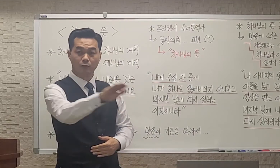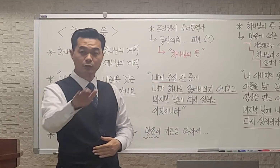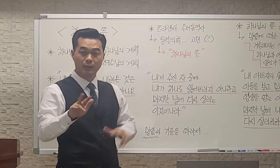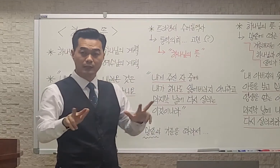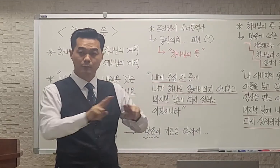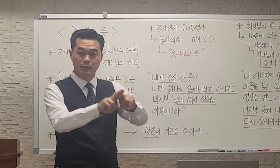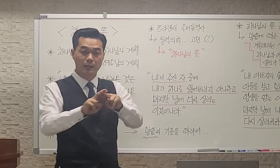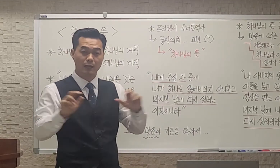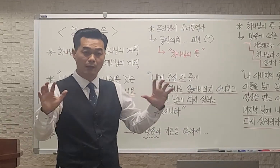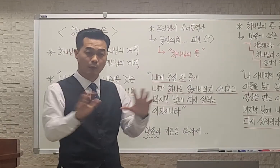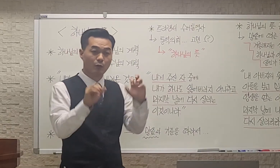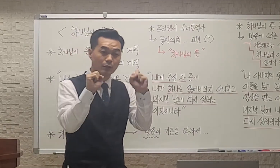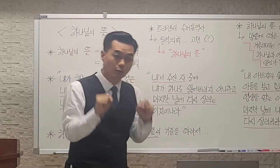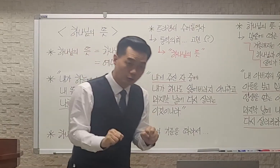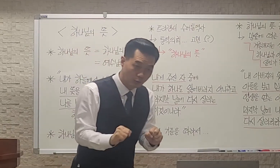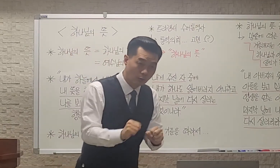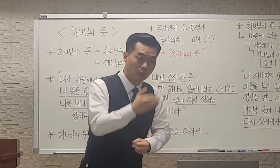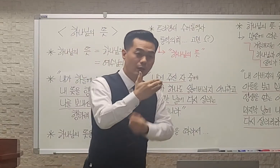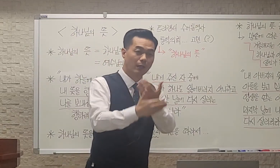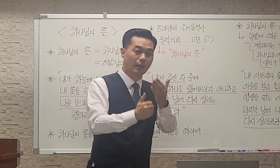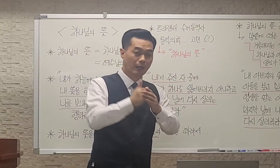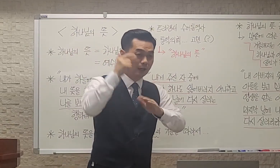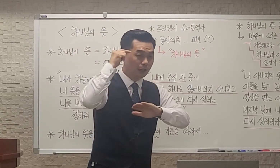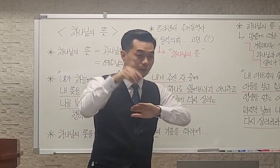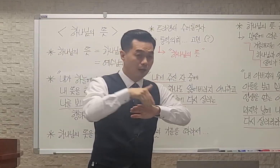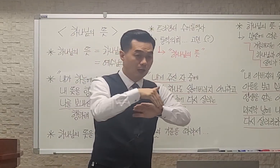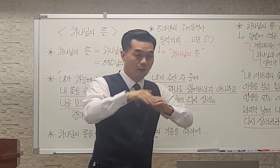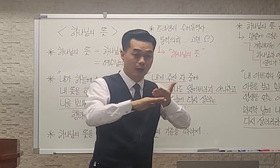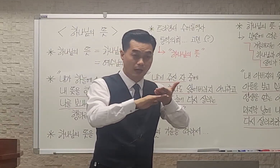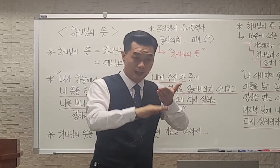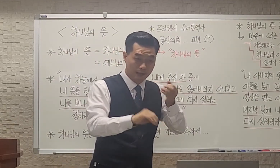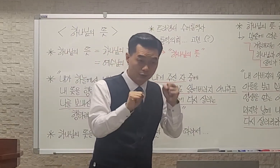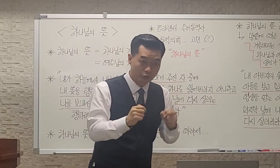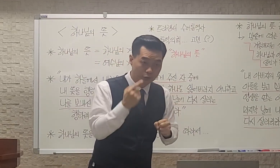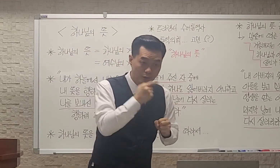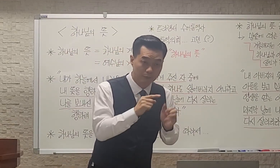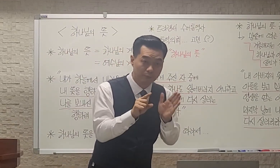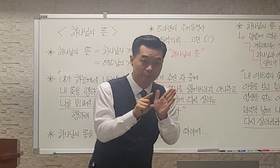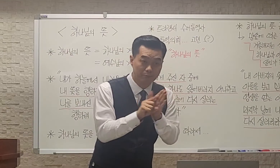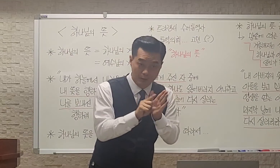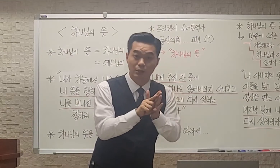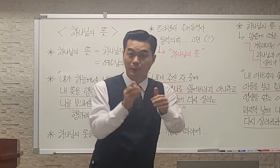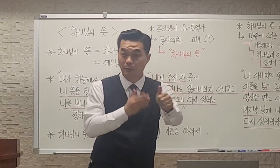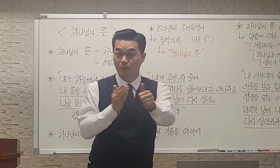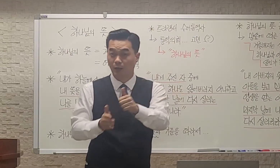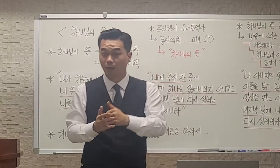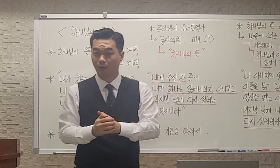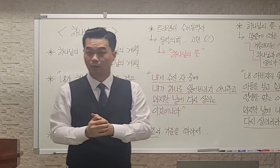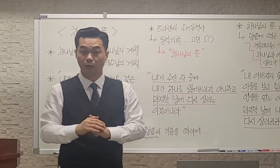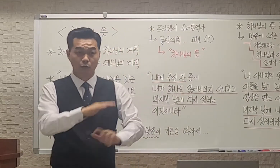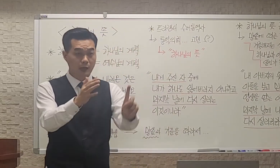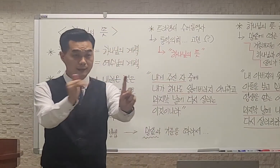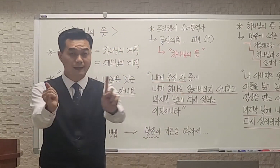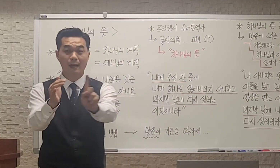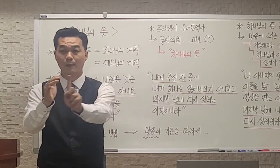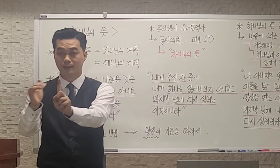우리가 지금 이 자리에 모여 있는 것도 하나님의 계획 아래에 있는 줄 믿으시기 바랍니다. 우리 한 사람 한